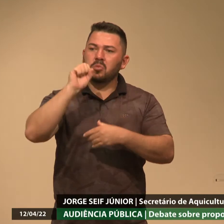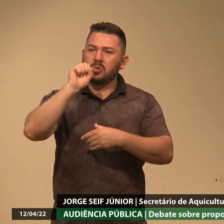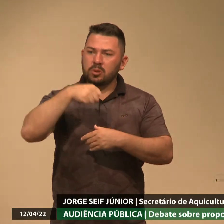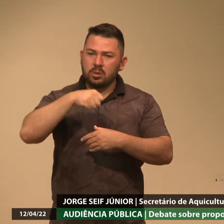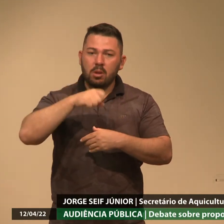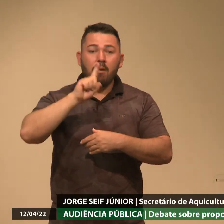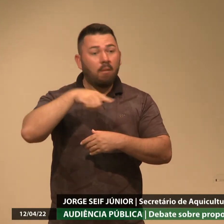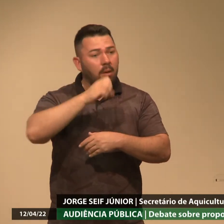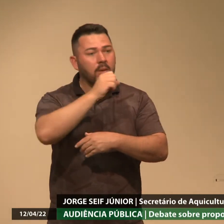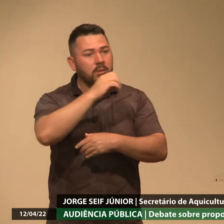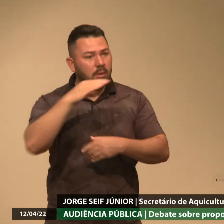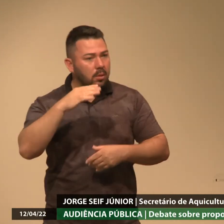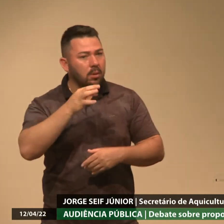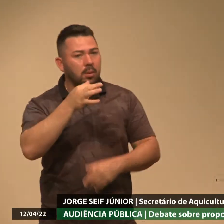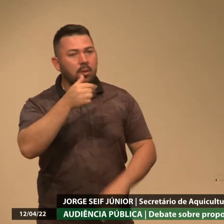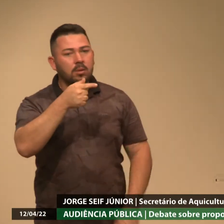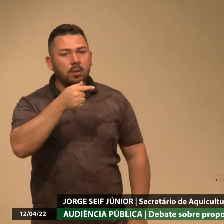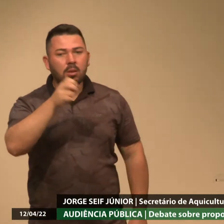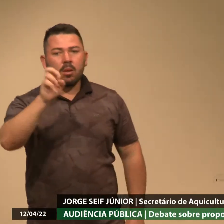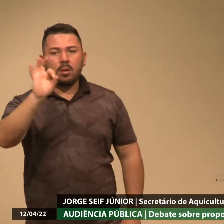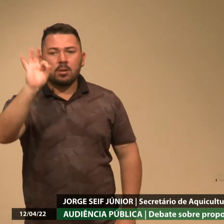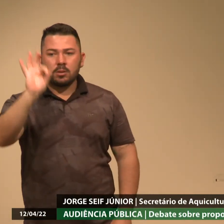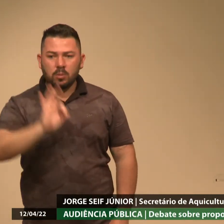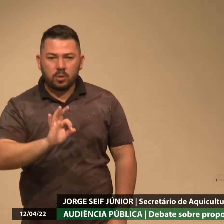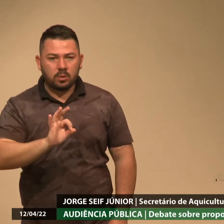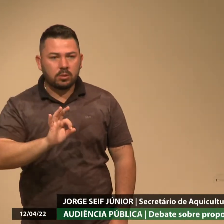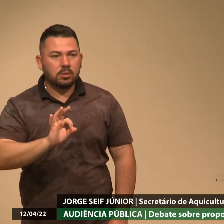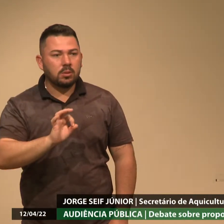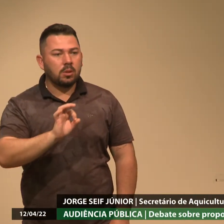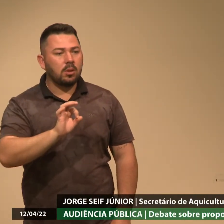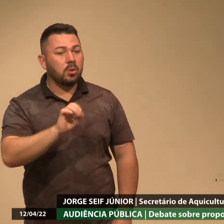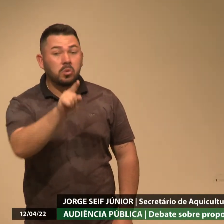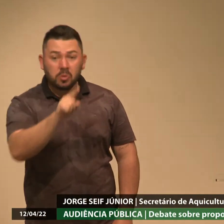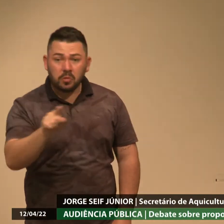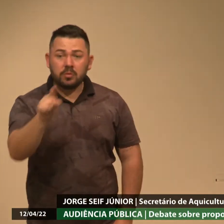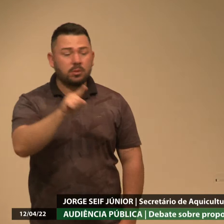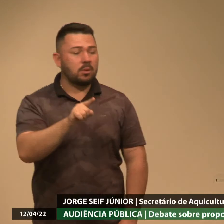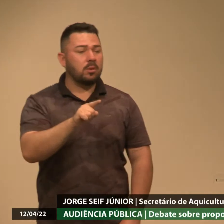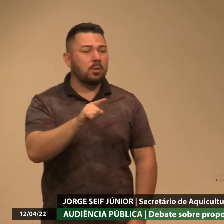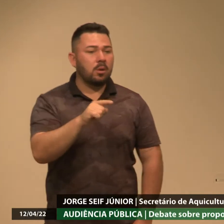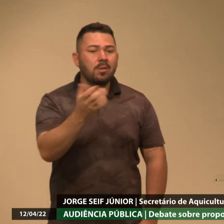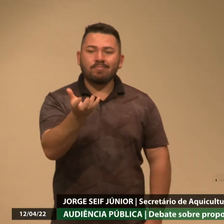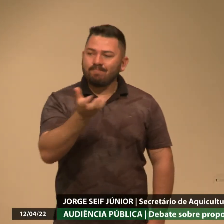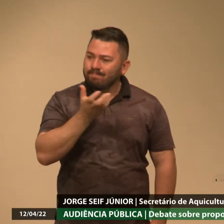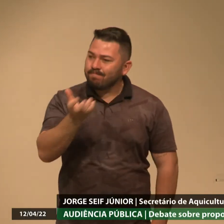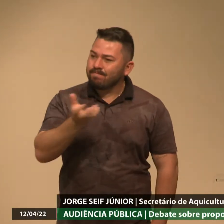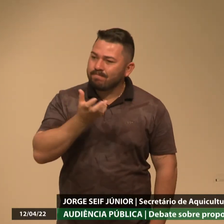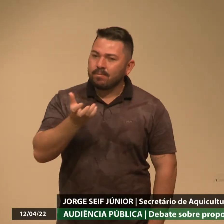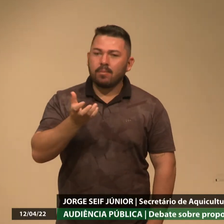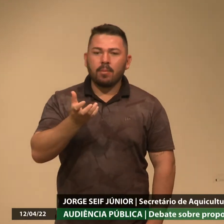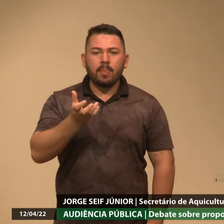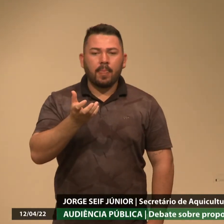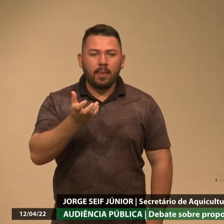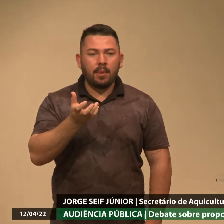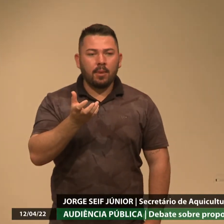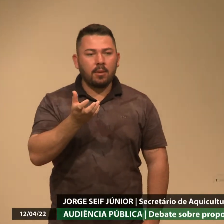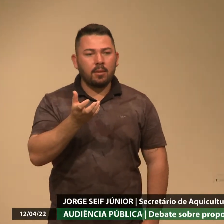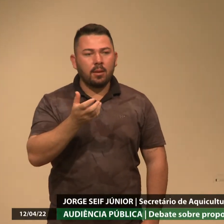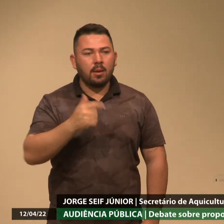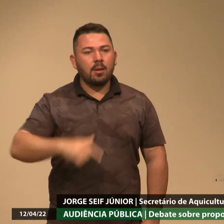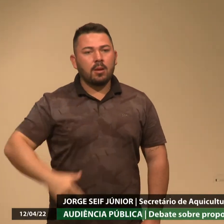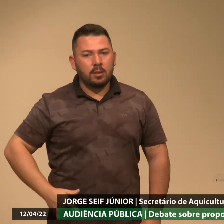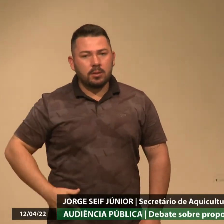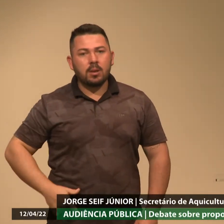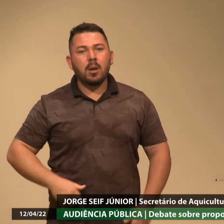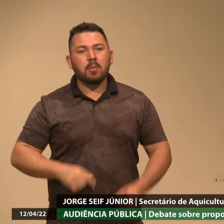Catarina 75 por cento dos Catarinenses e queriam que as armas e munições